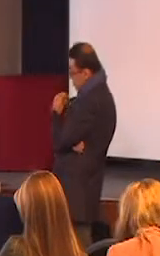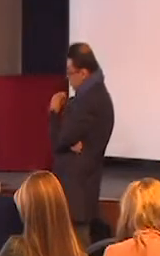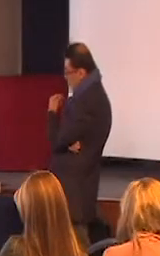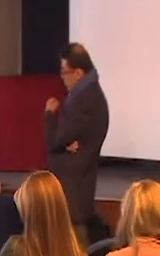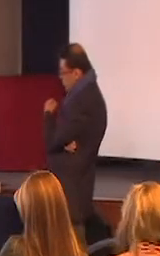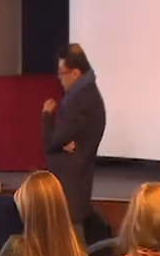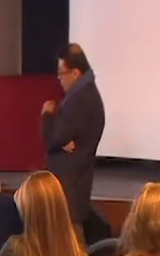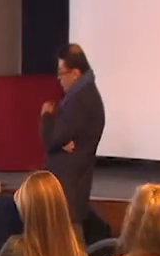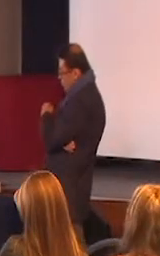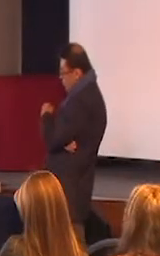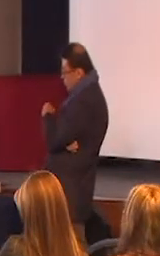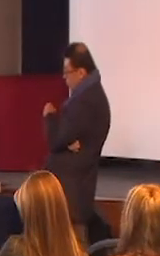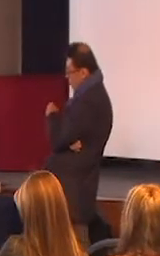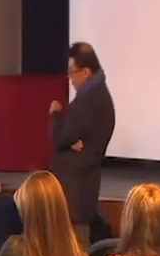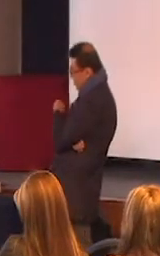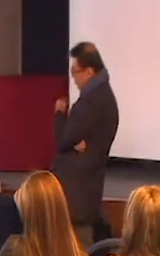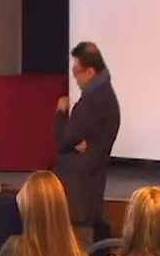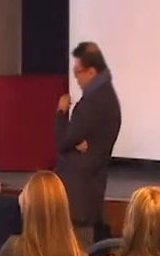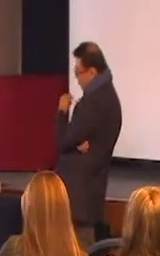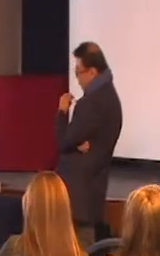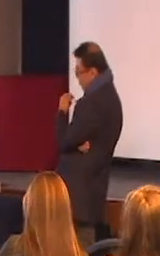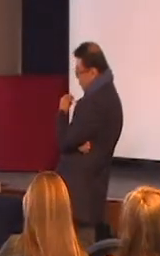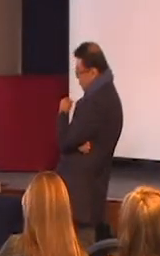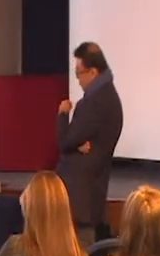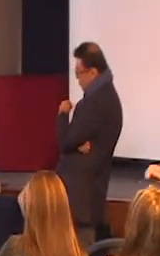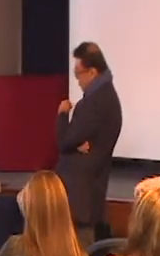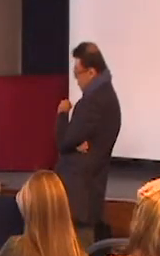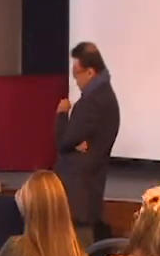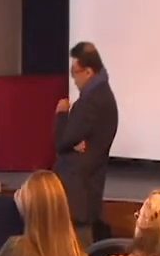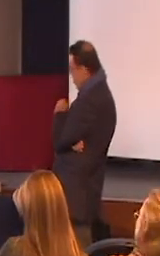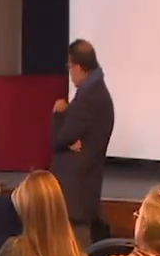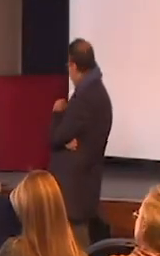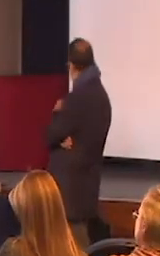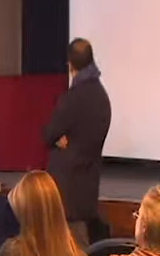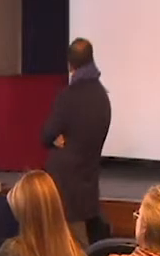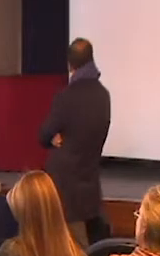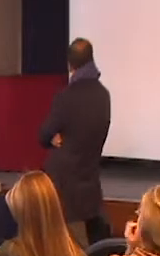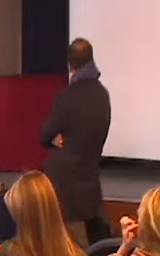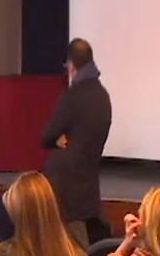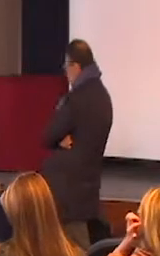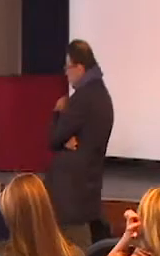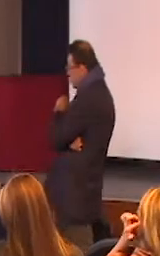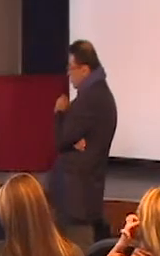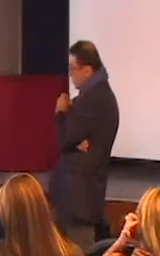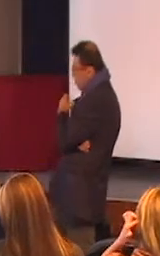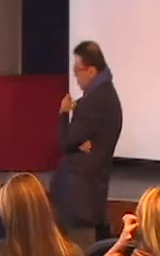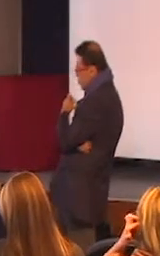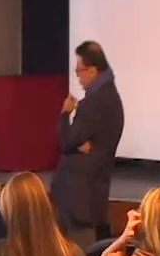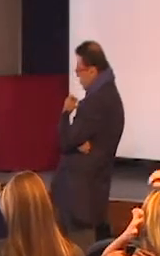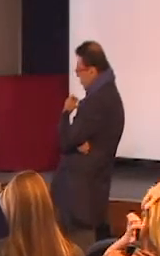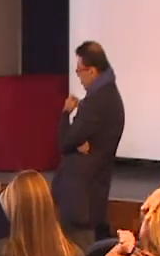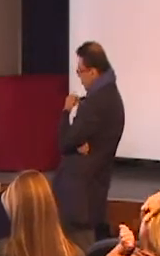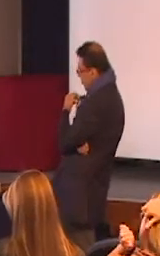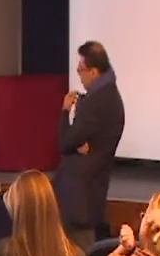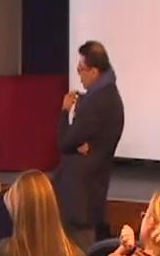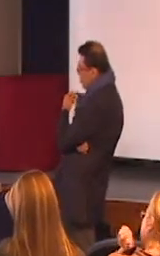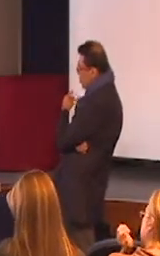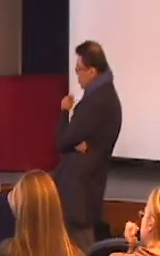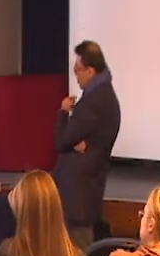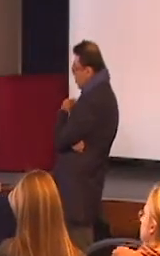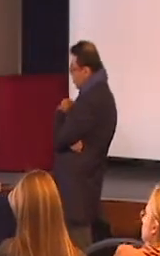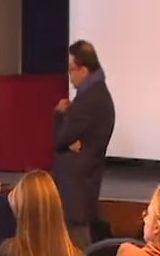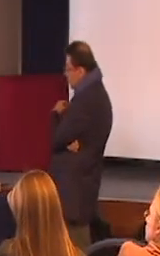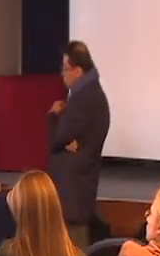problemas de comportamiento que verán todos los profesores que trabajan con chicos con necesidades especiales y sobre todo